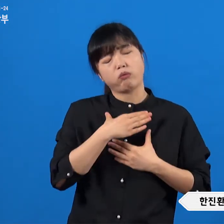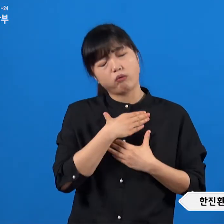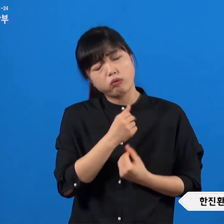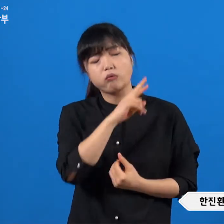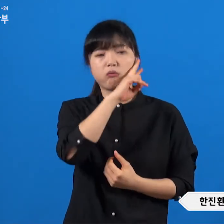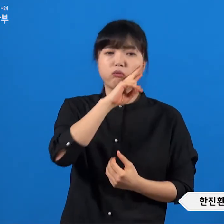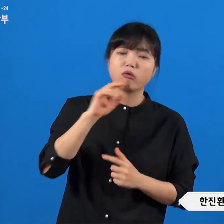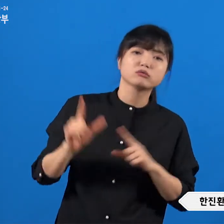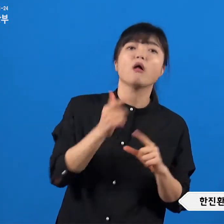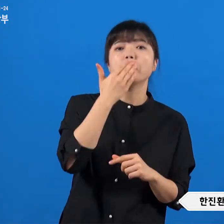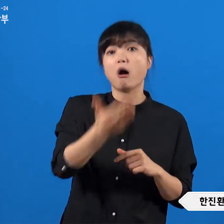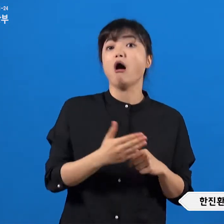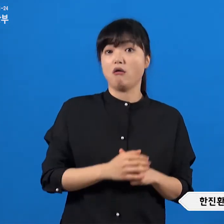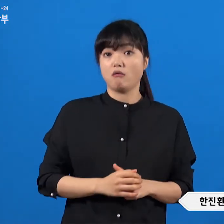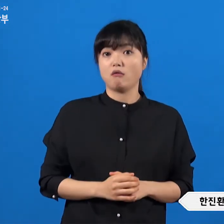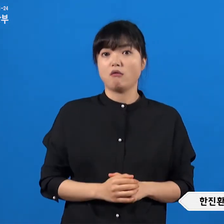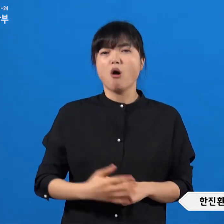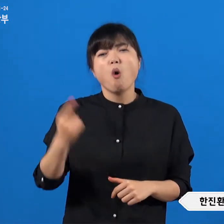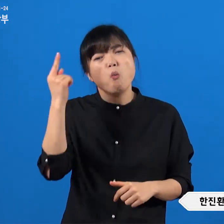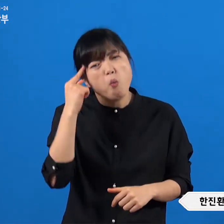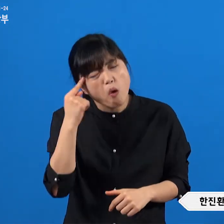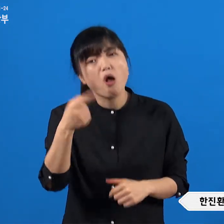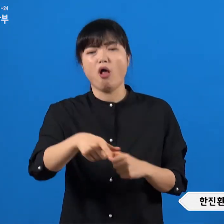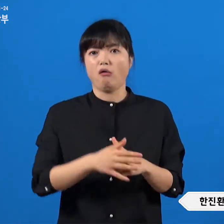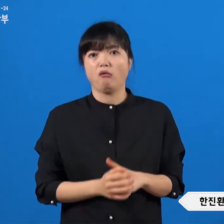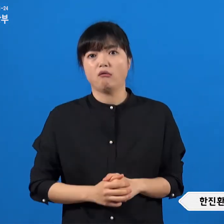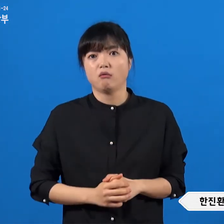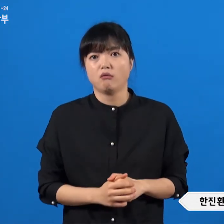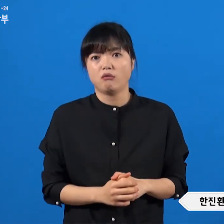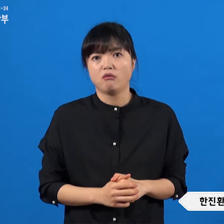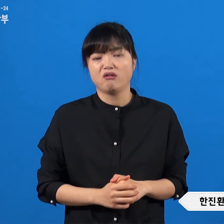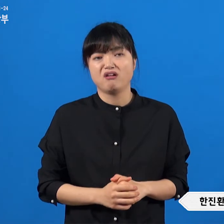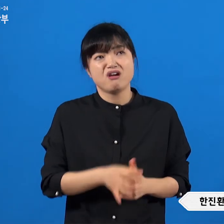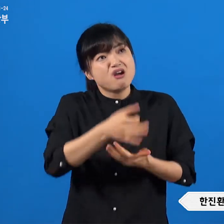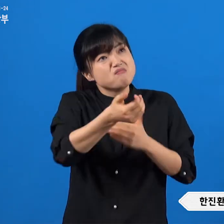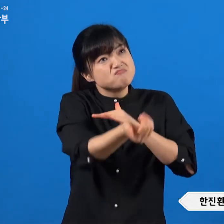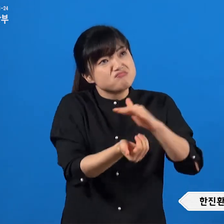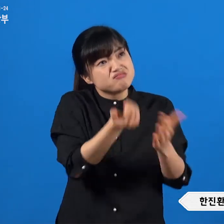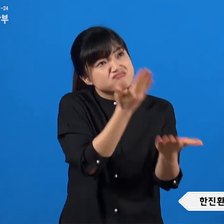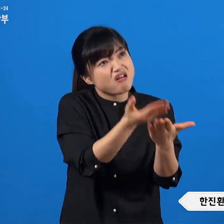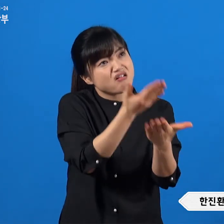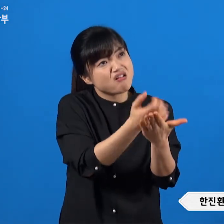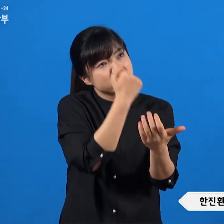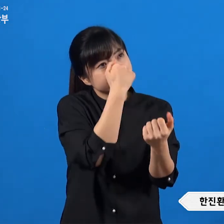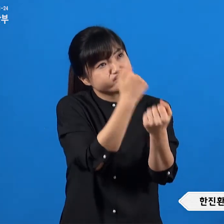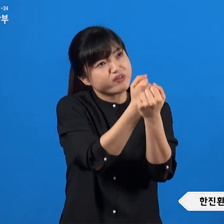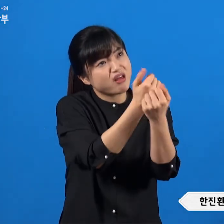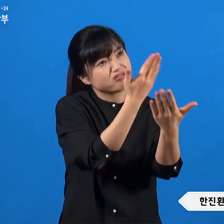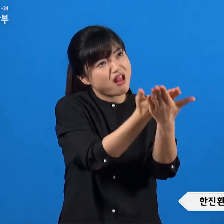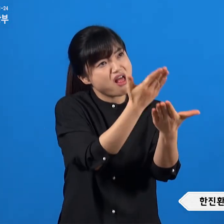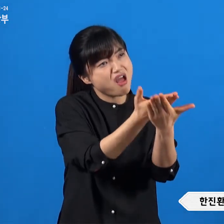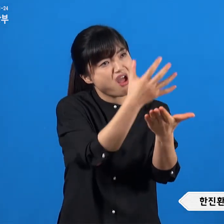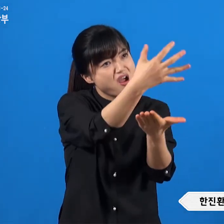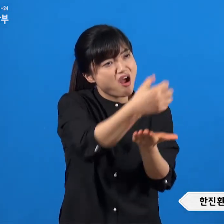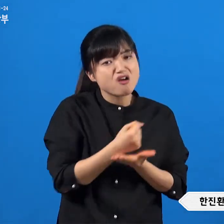편안하게 행복하게 잘 살 수 있는데 왜 굳이 유산을 미리 챙겨서 먼 나라로 갔을까요?